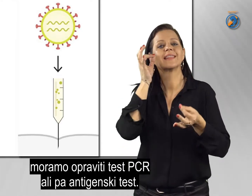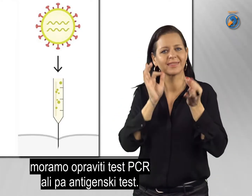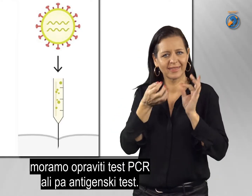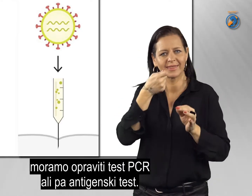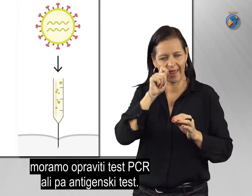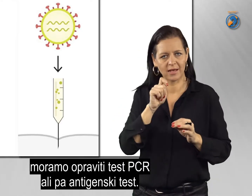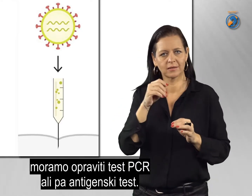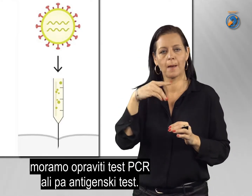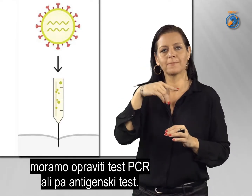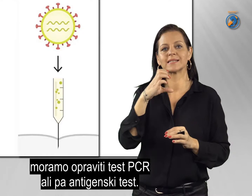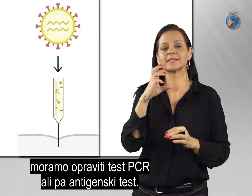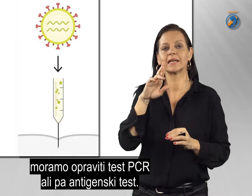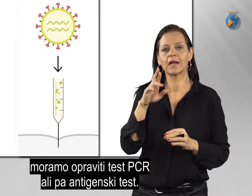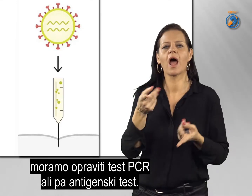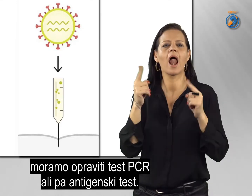antigenski test.